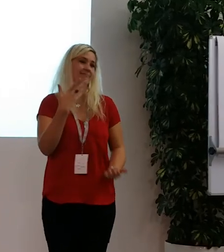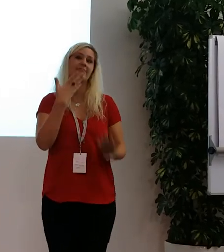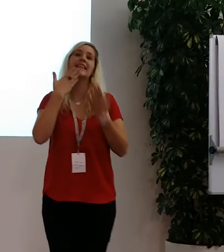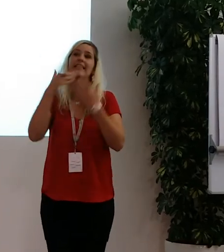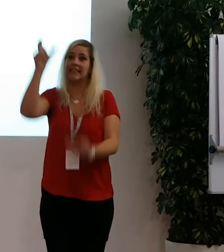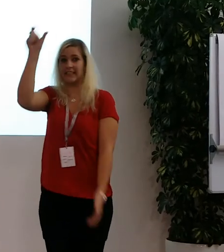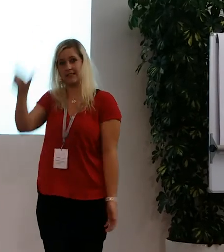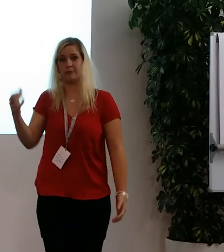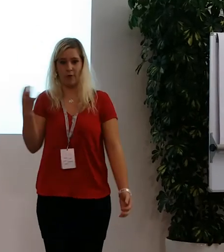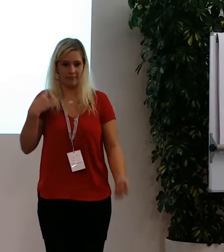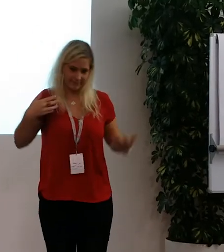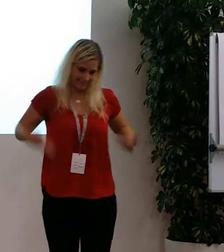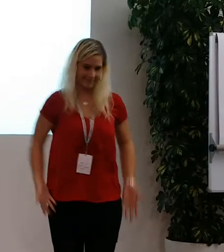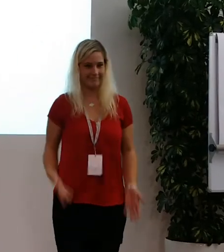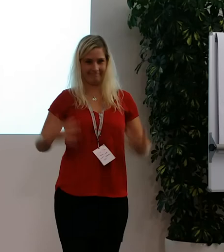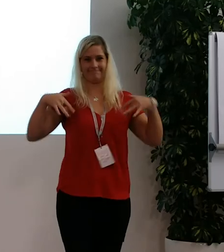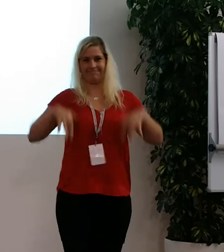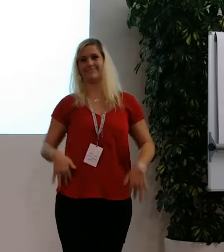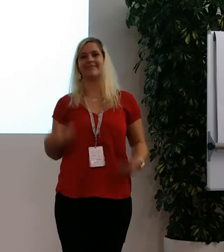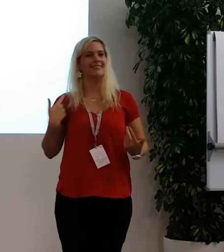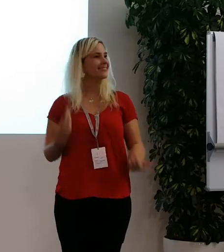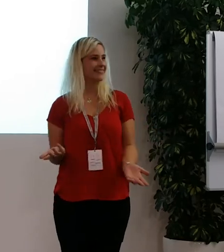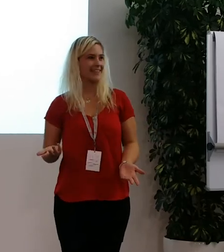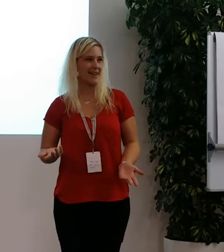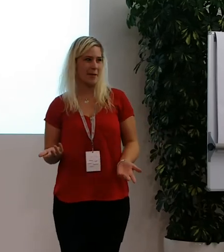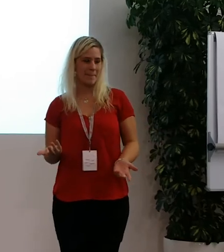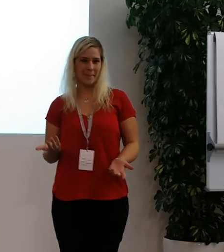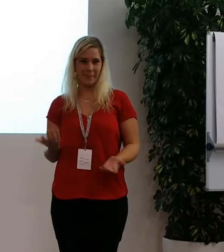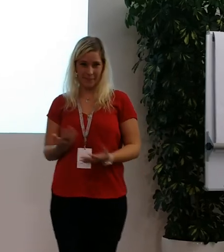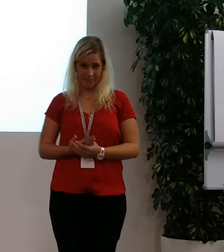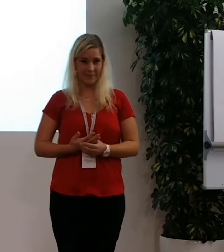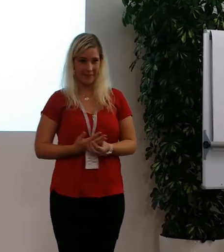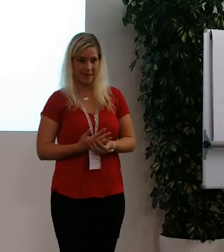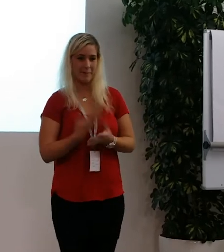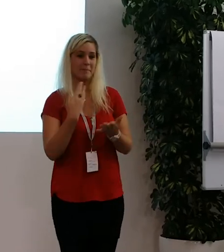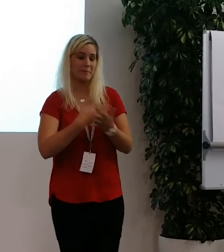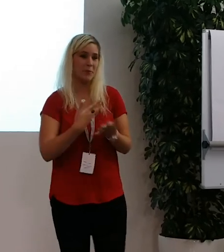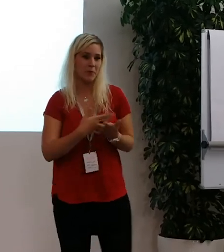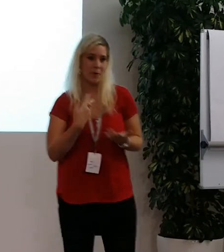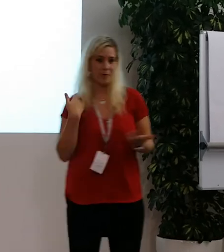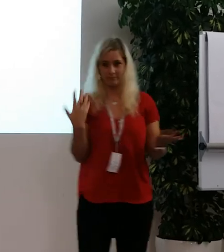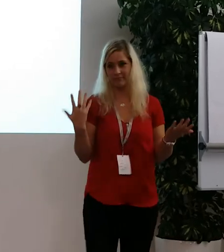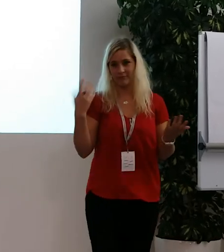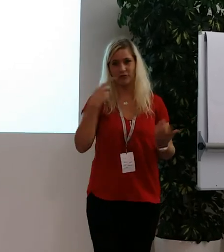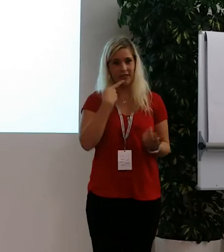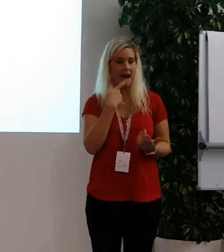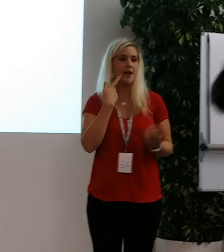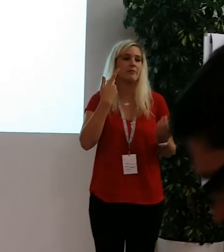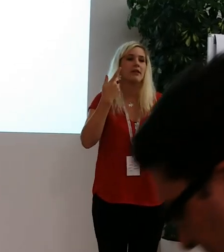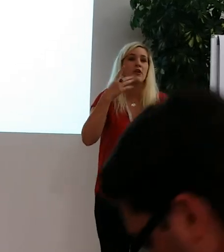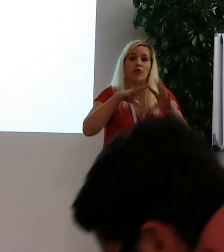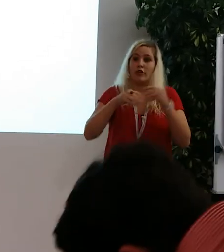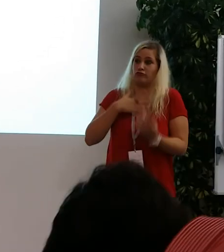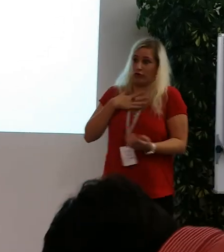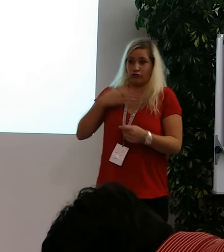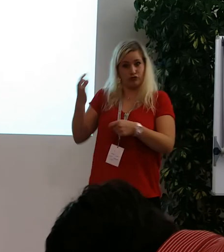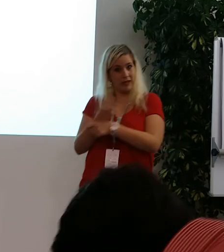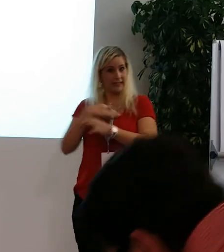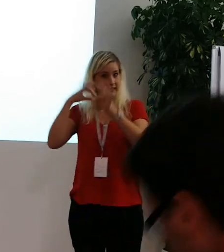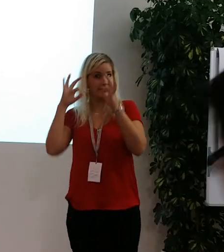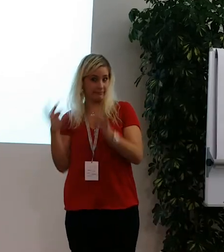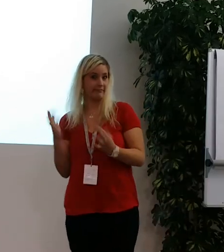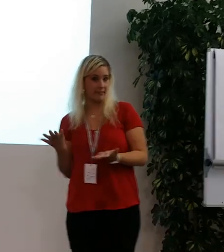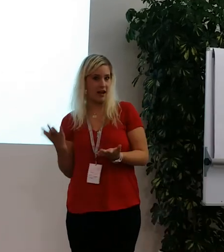opravdu snažili, hrozně ochotní. Proto tady dneska můžu s vámi stát, protože to období bylo fakt těžké.